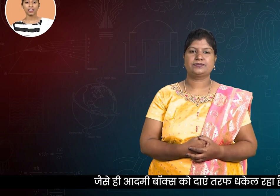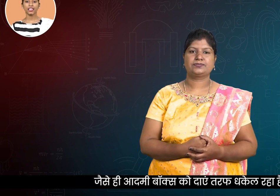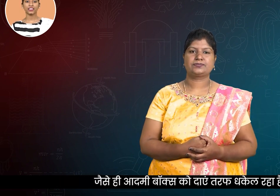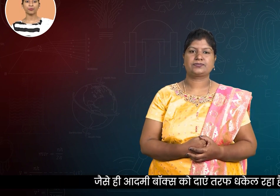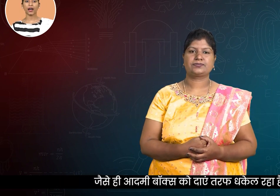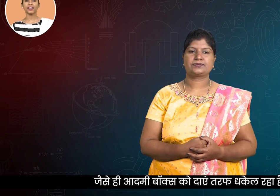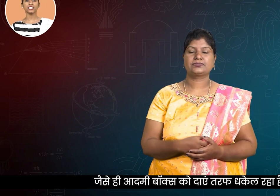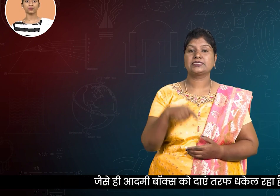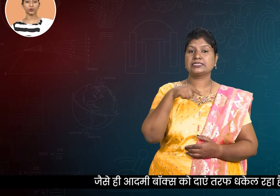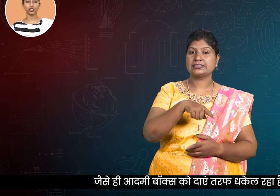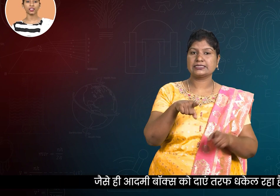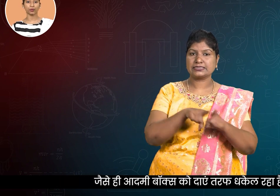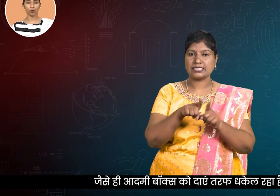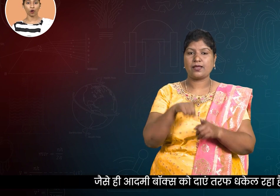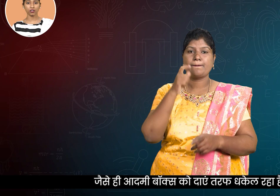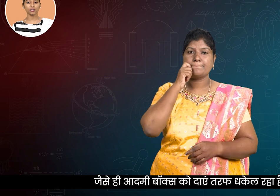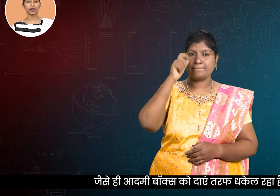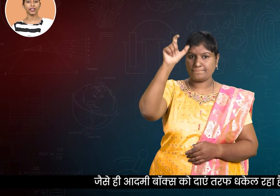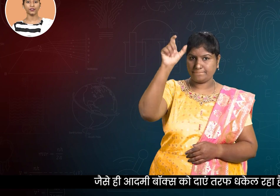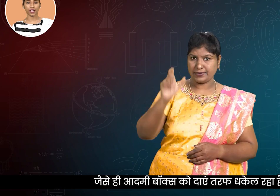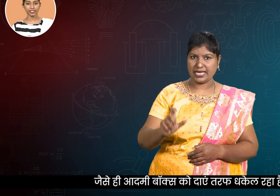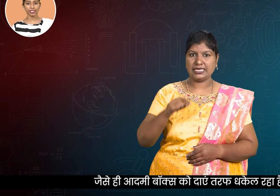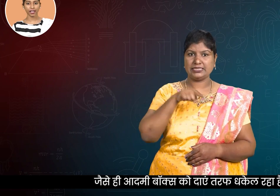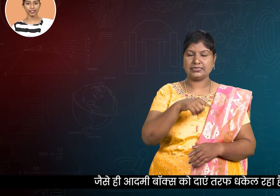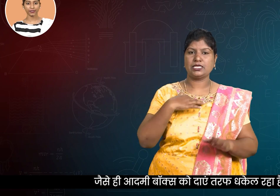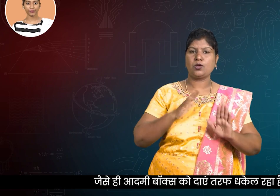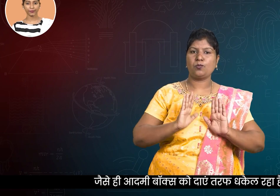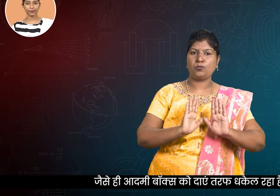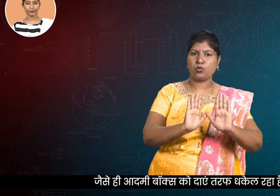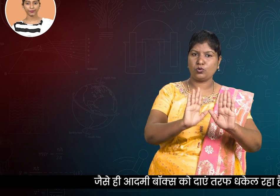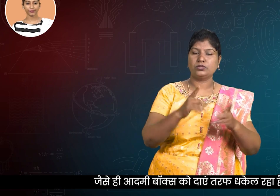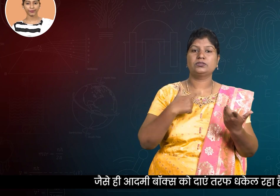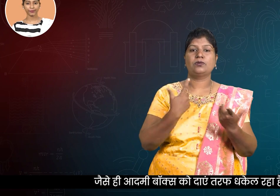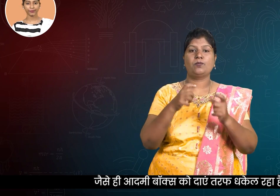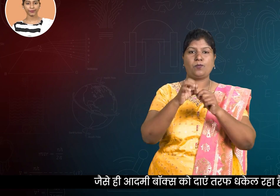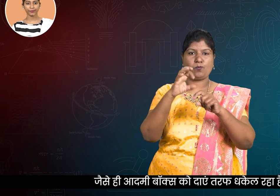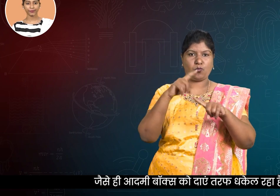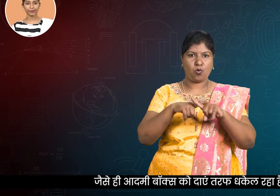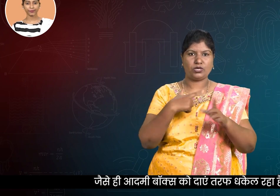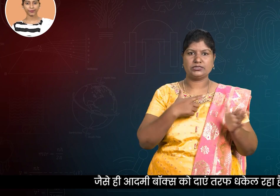जैसे ही आदमी बॉक्स को दाएं तरफ धकेल रहा है,